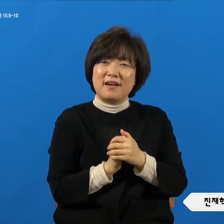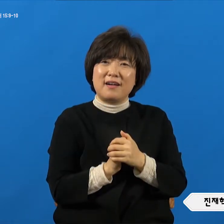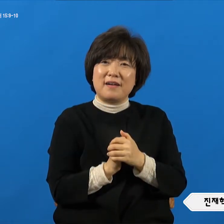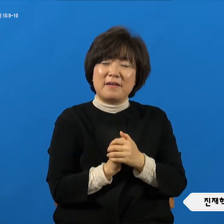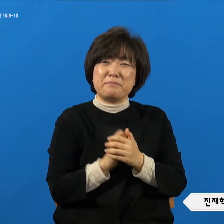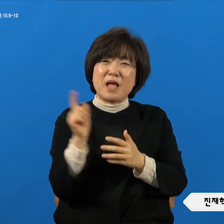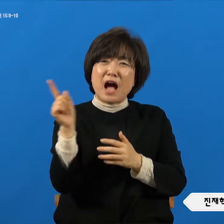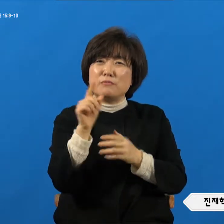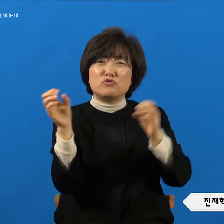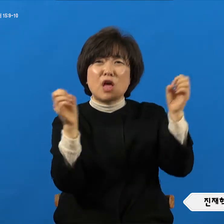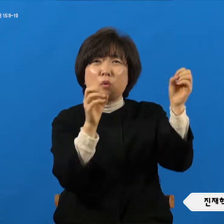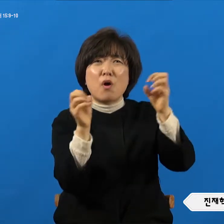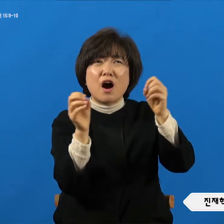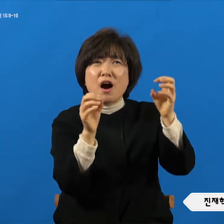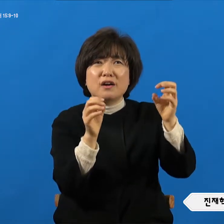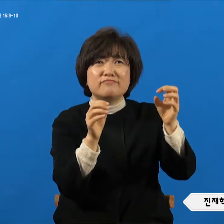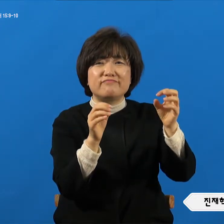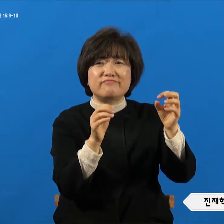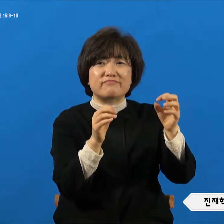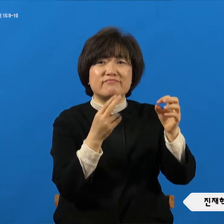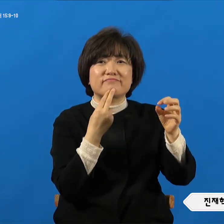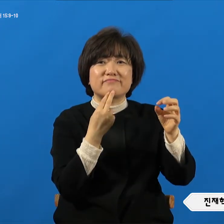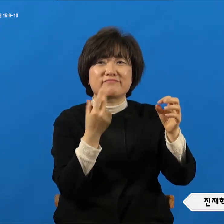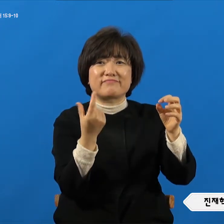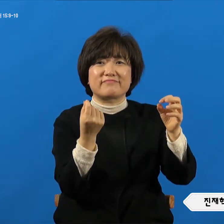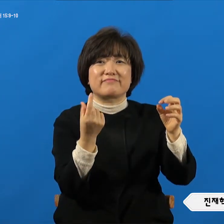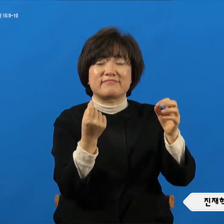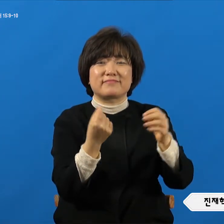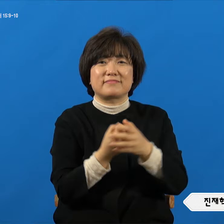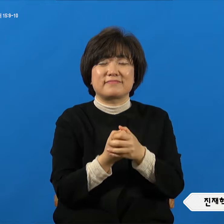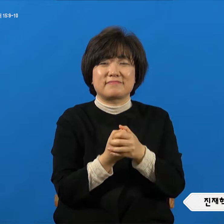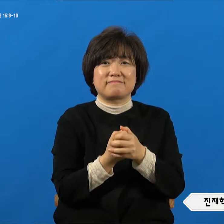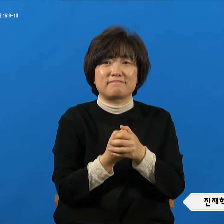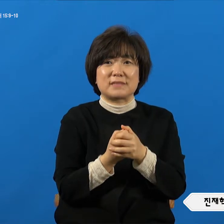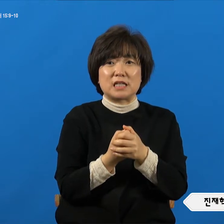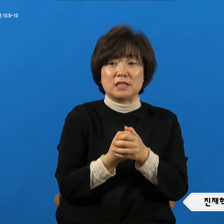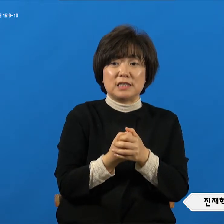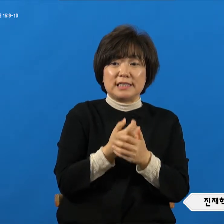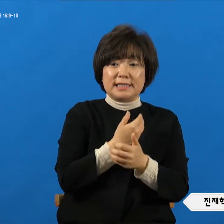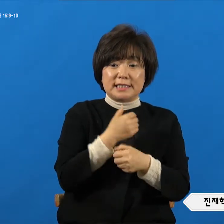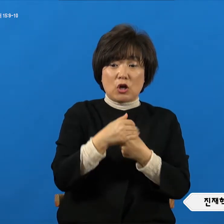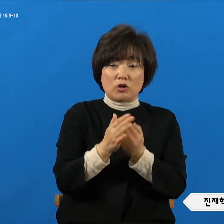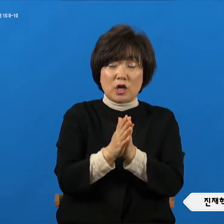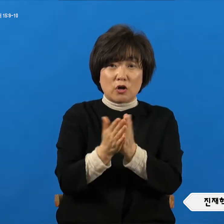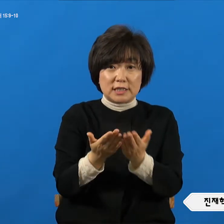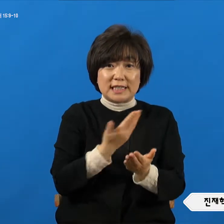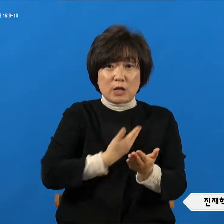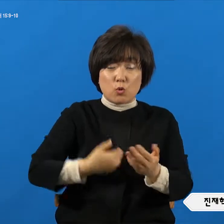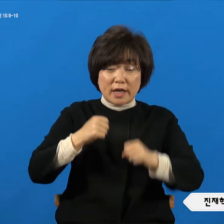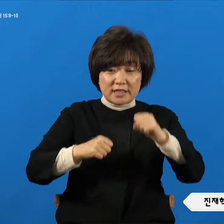아마 아무런 대화도 나눠보지 못했을 것입니다. 성경은 사도행전 7장에 스데반의